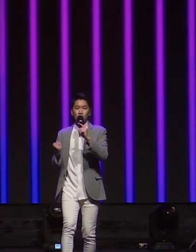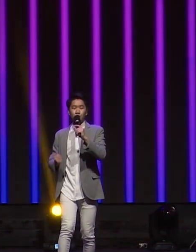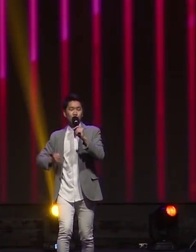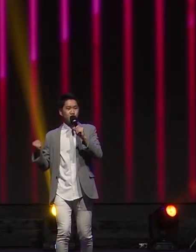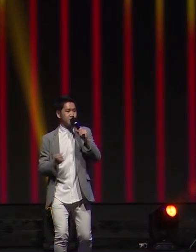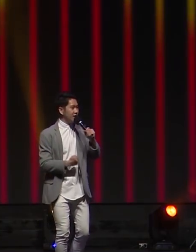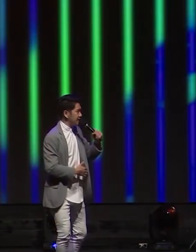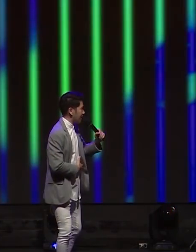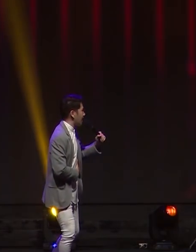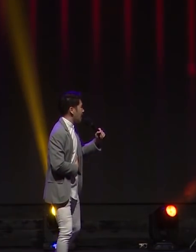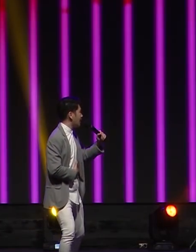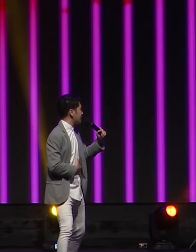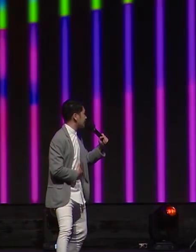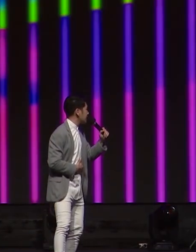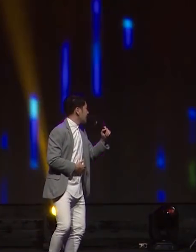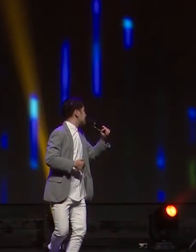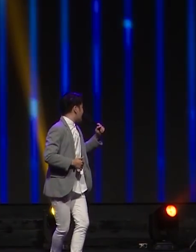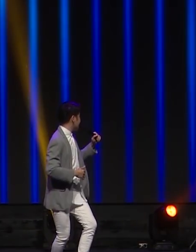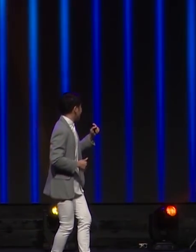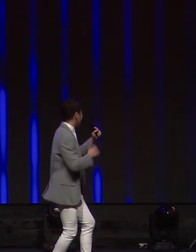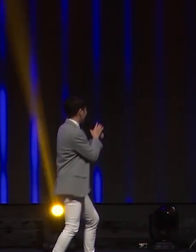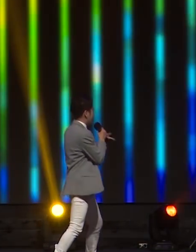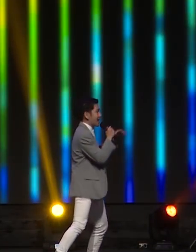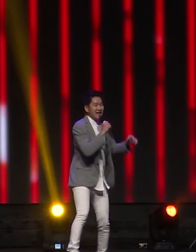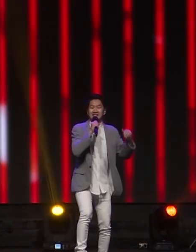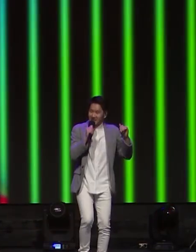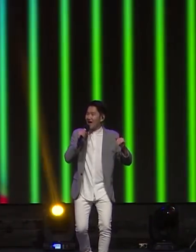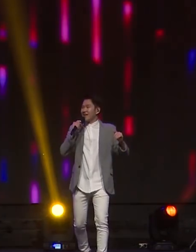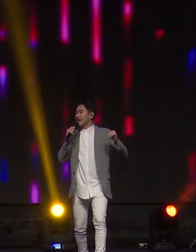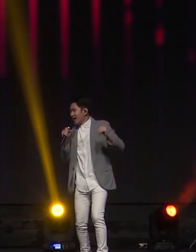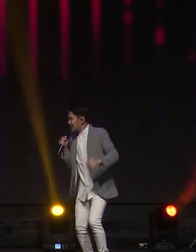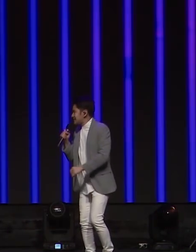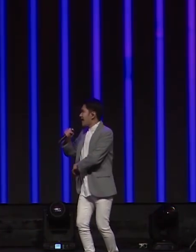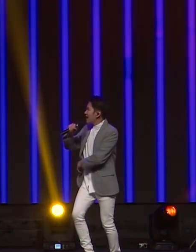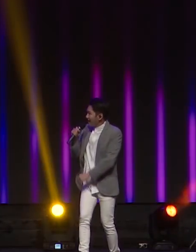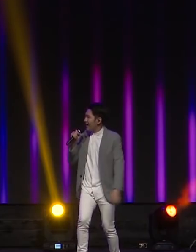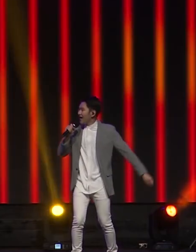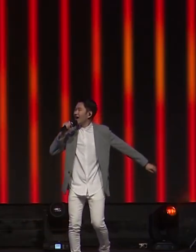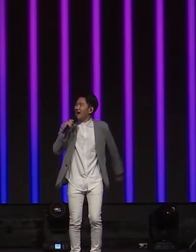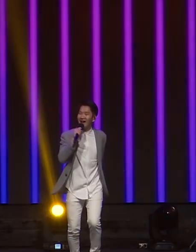dan sucikan dari apa? Dari segala yang